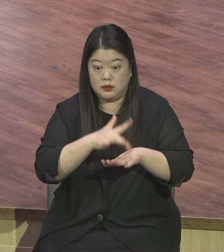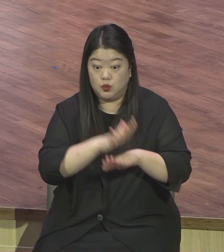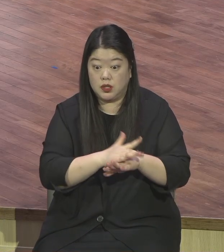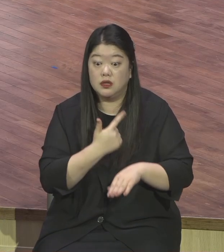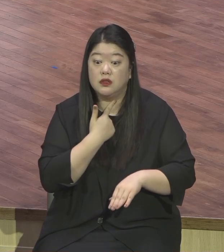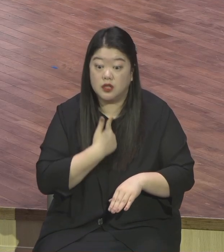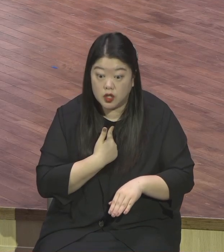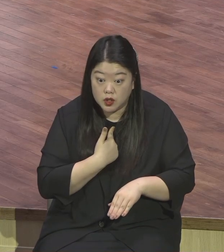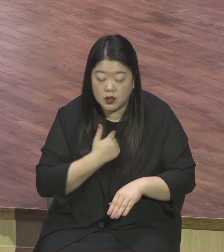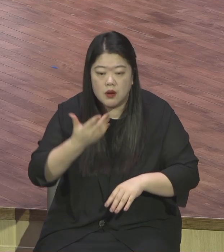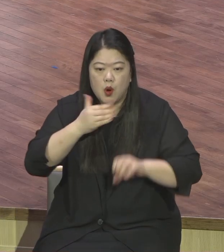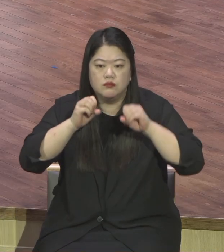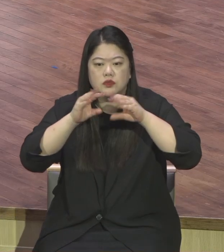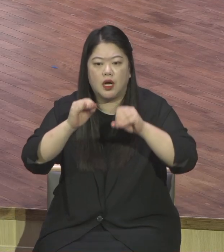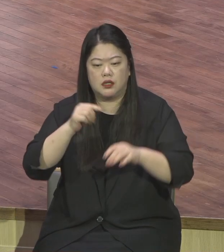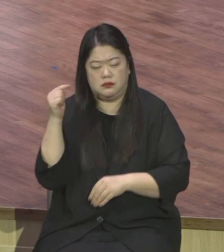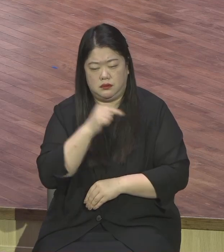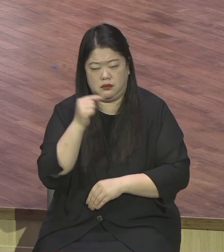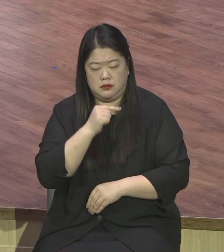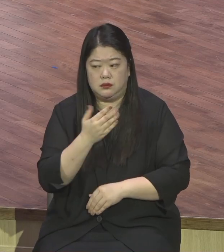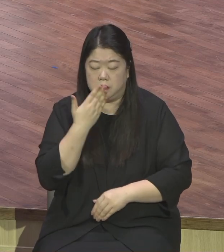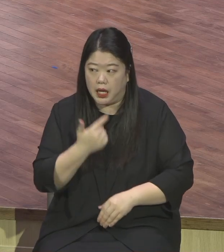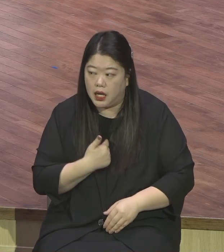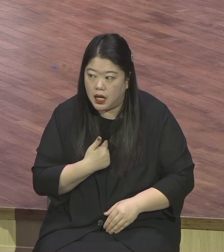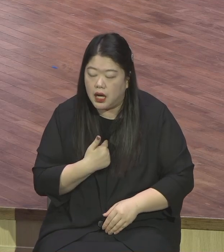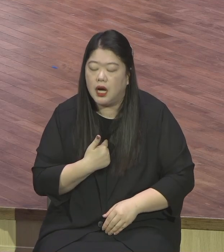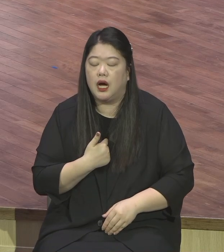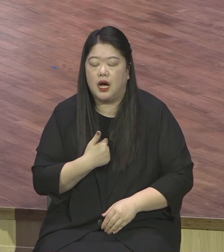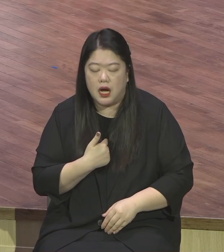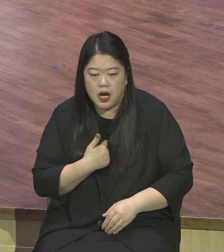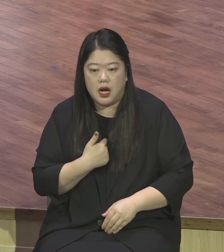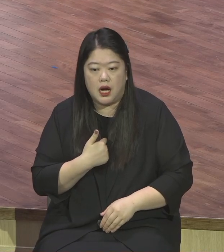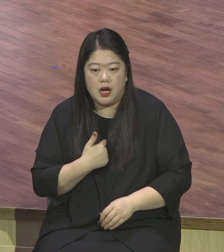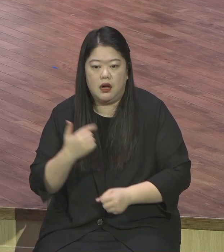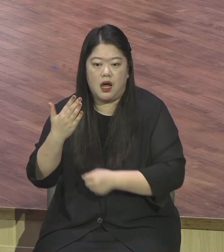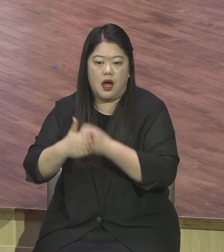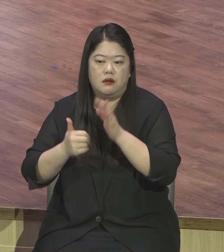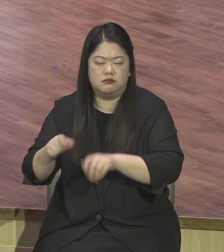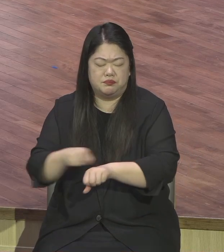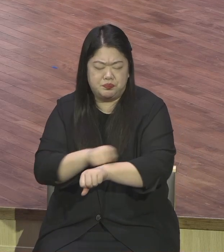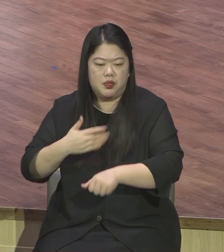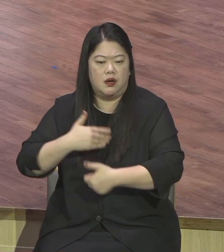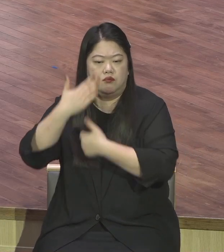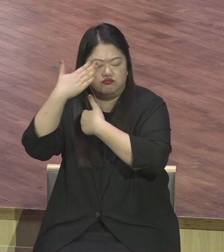복음 전도자로서의 삶을 살았어요. 오늘 본문